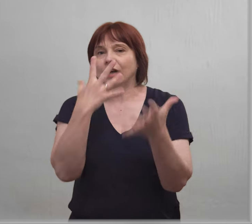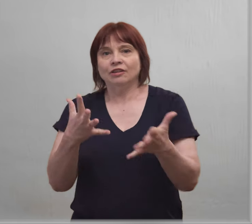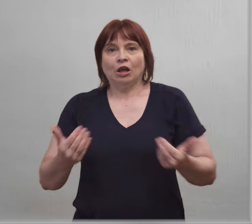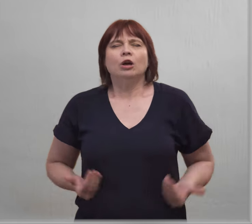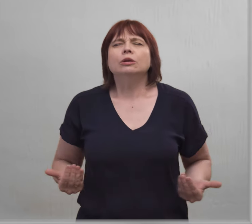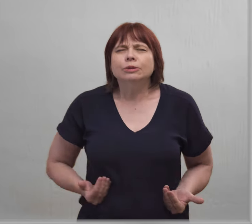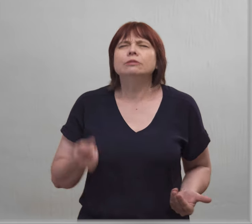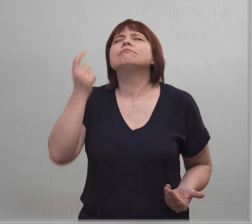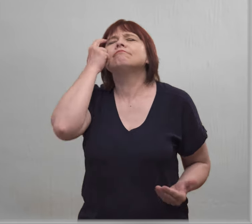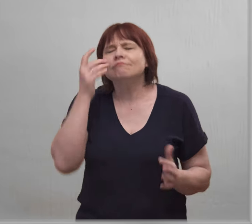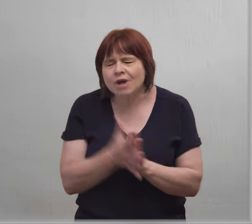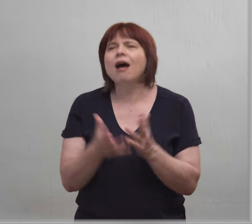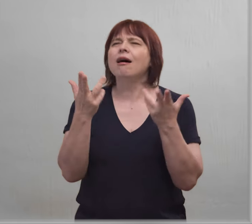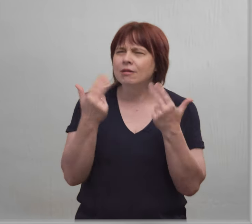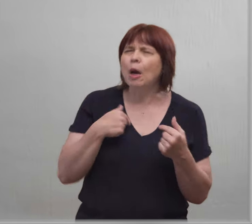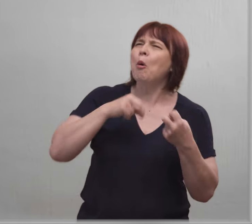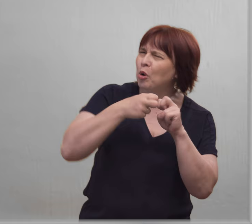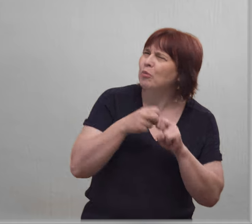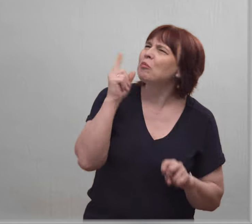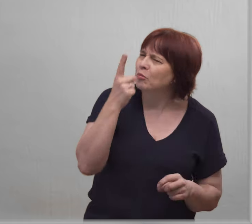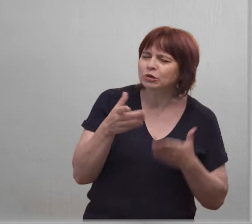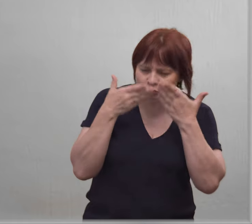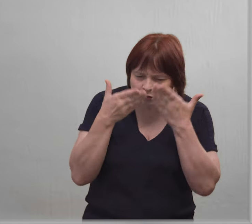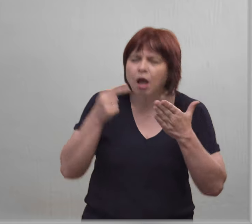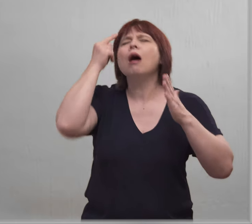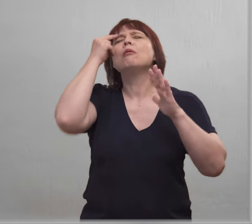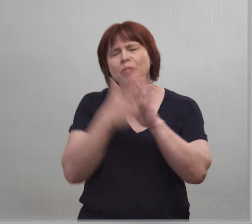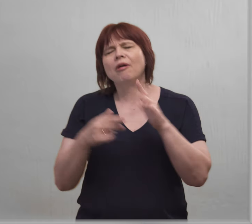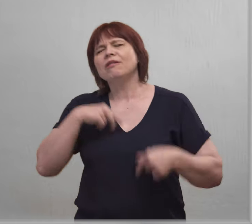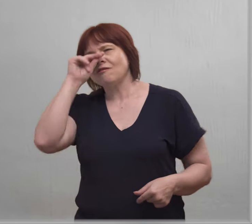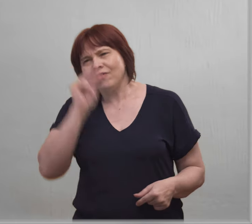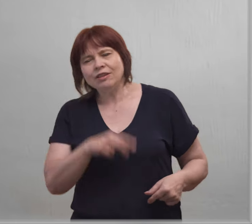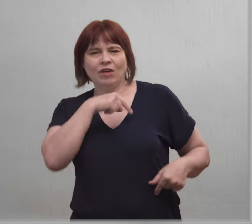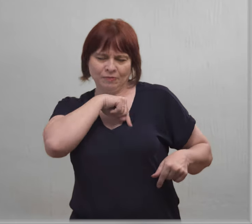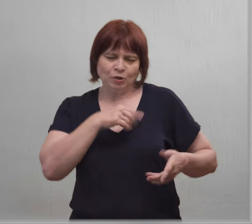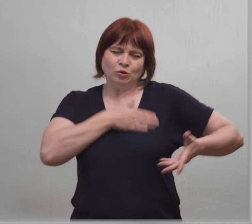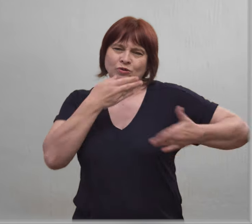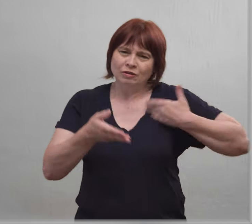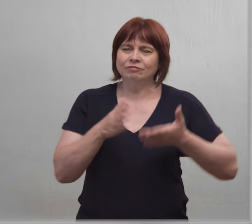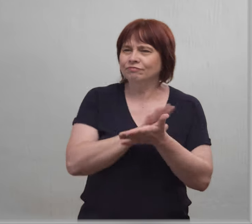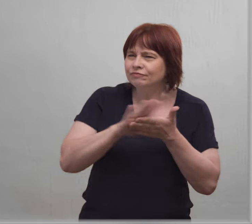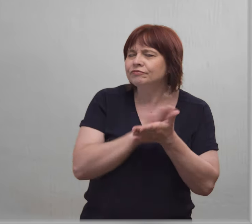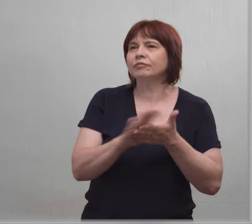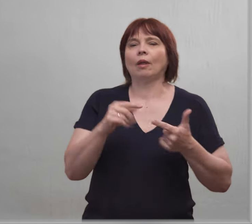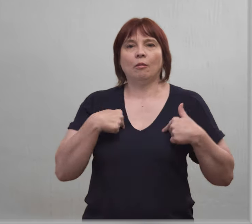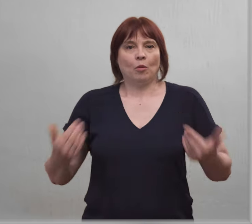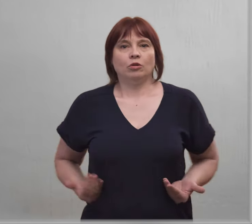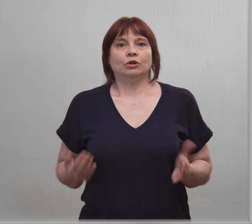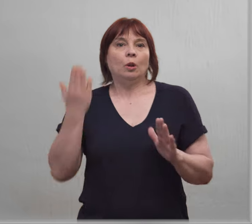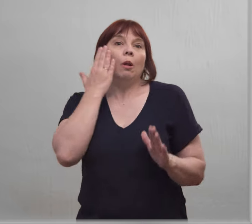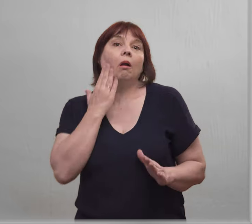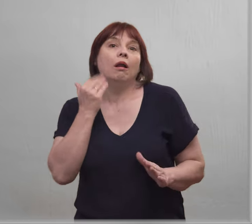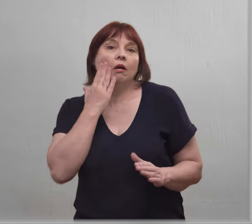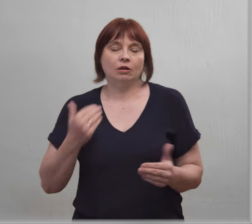Дух Писания, потому что наш Бог – это Бог, который не молчит, это Бог, который говорит. Наш Бог